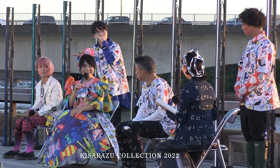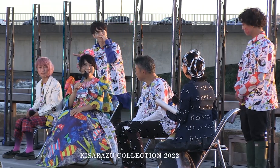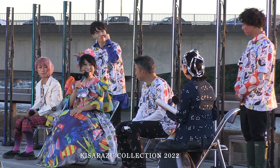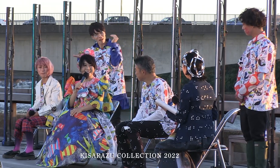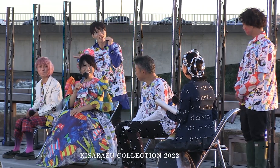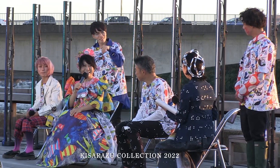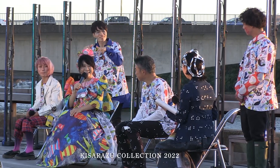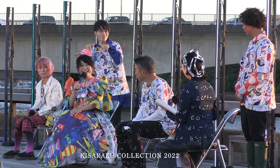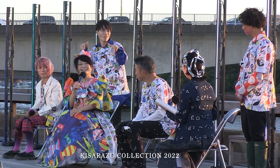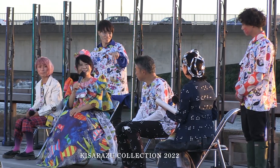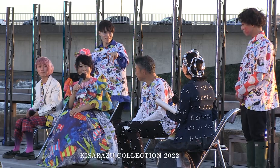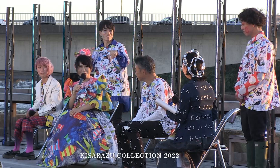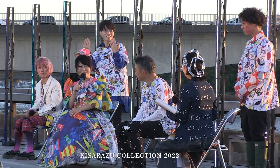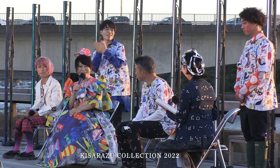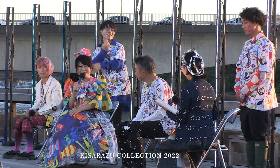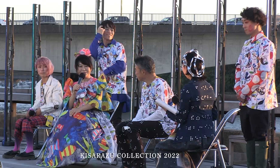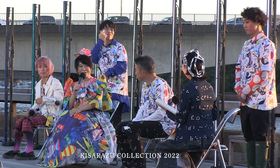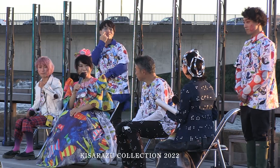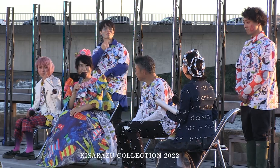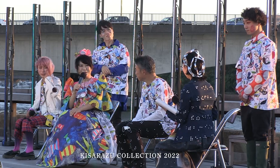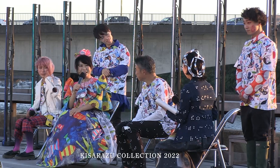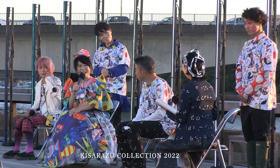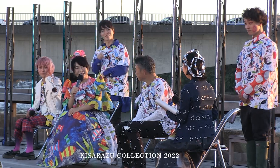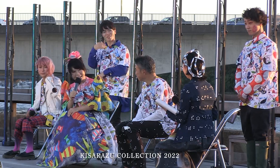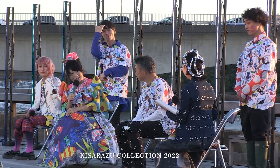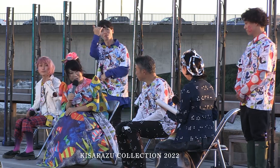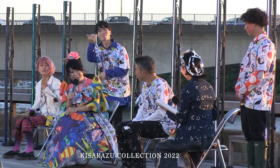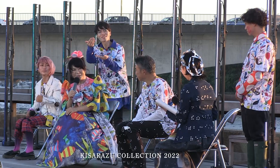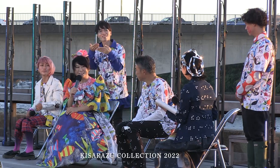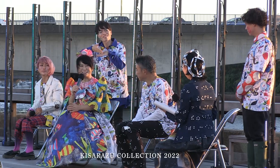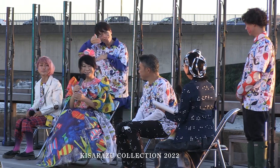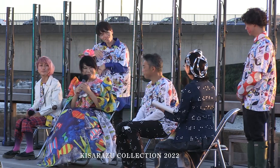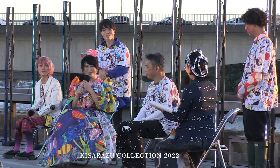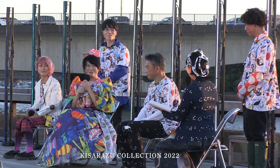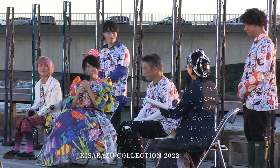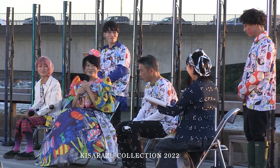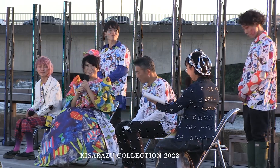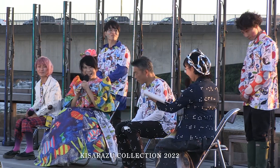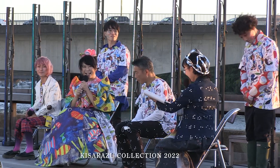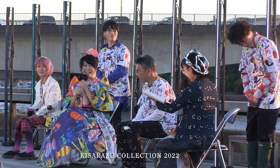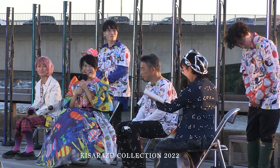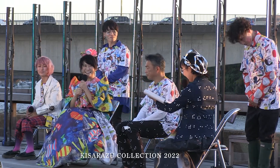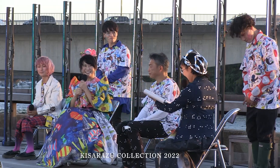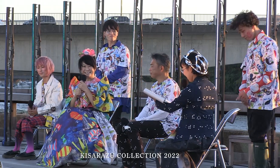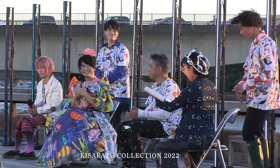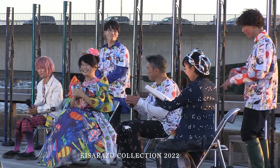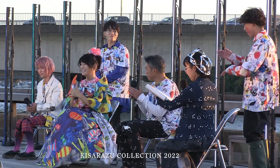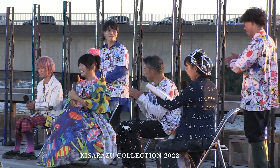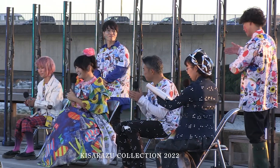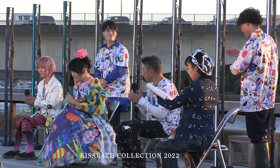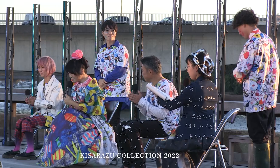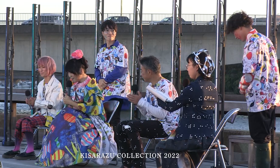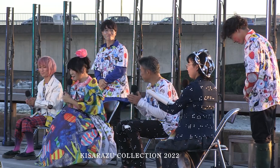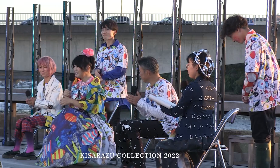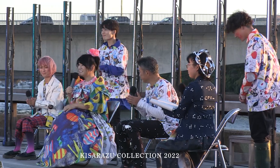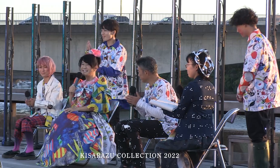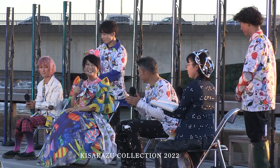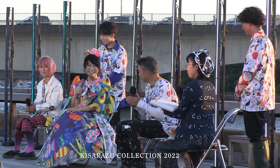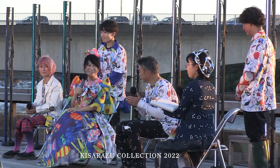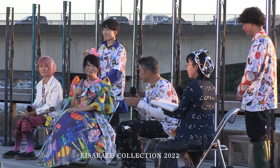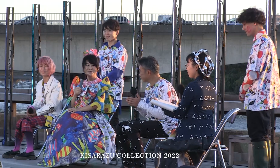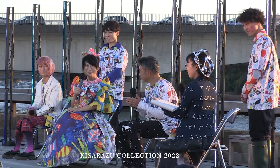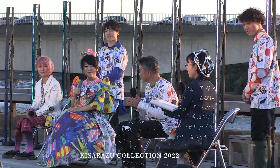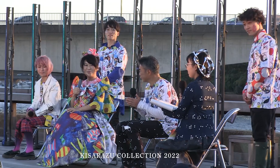しいステージになってたと思います。そこに呼んでいただいてありがとうございます。 はい、ありがとうございました。 ありがとうございます